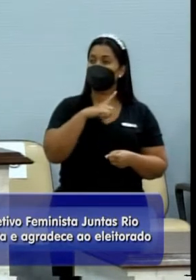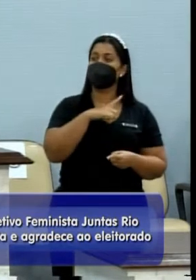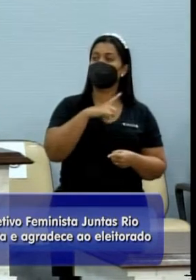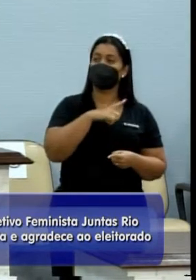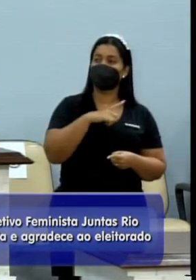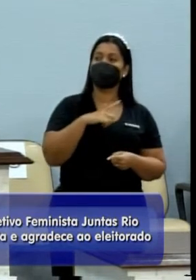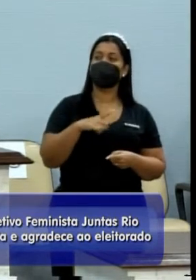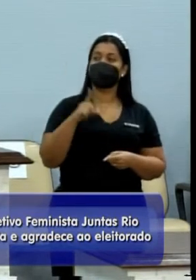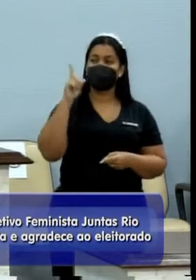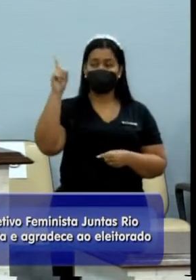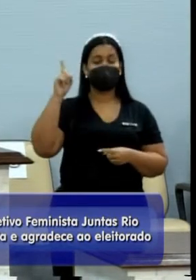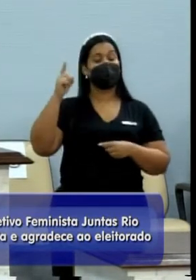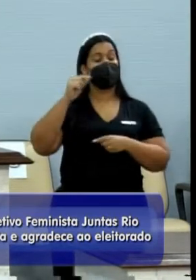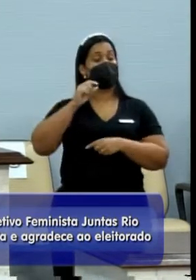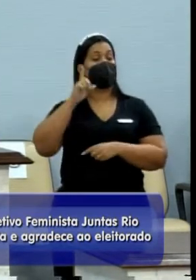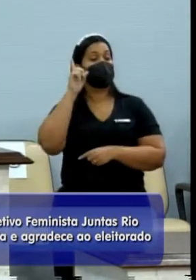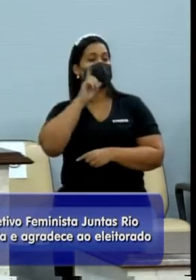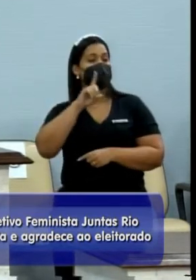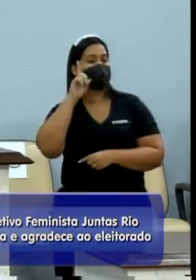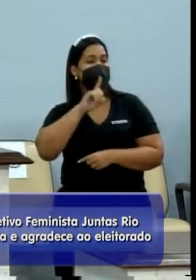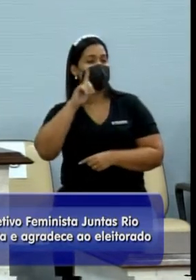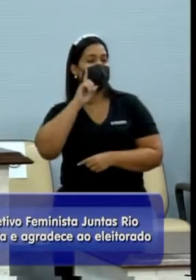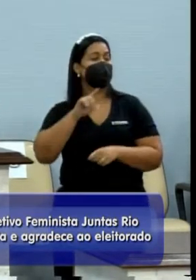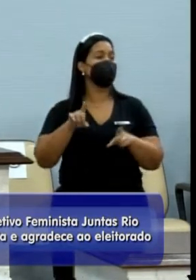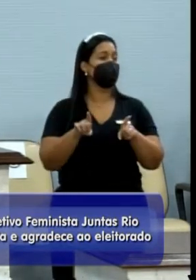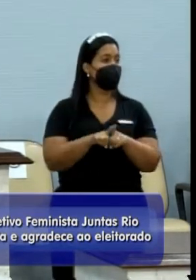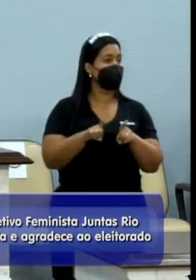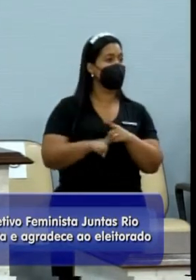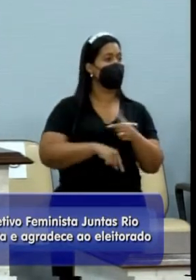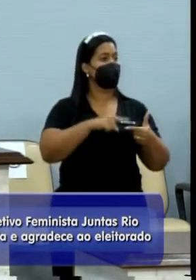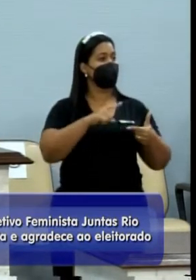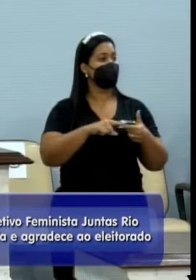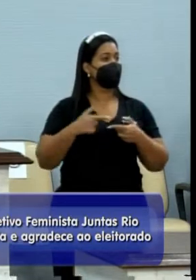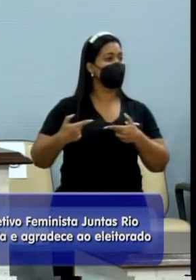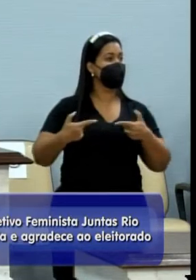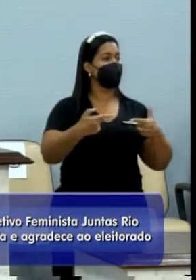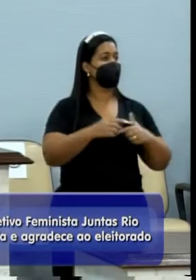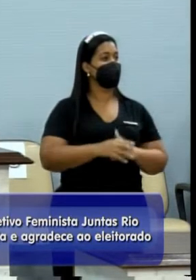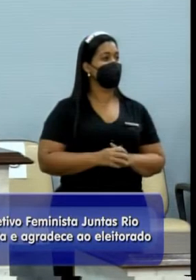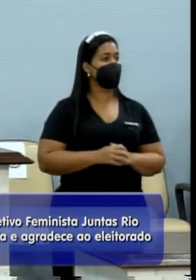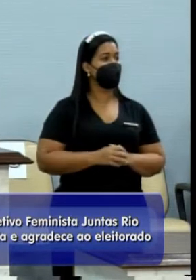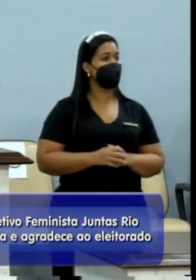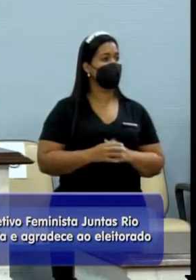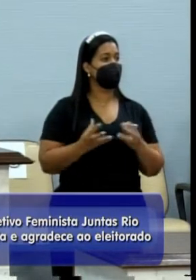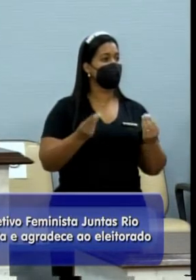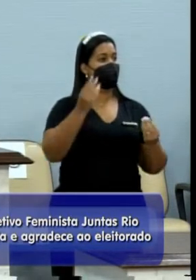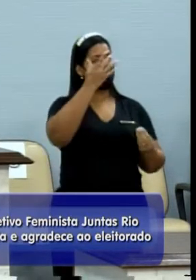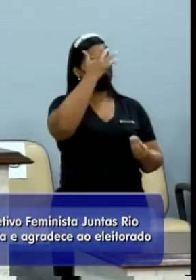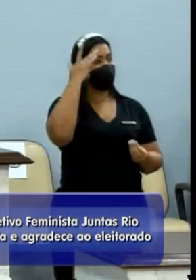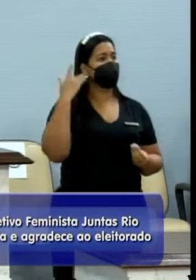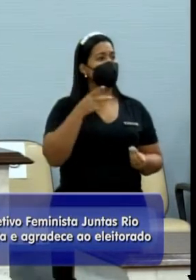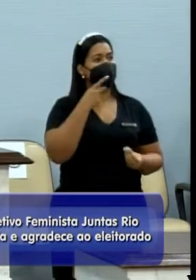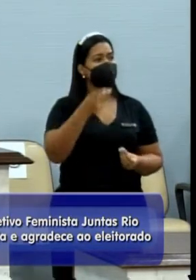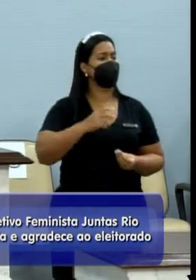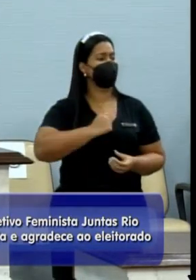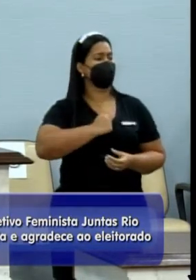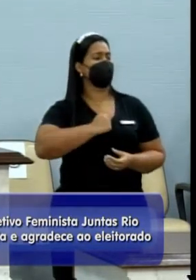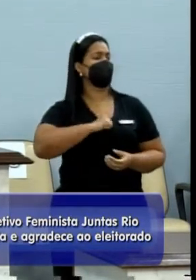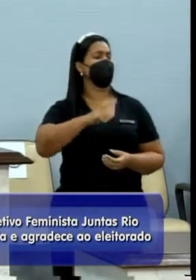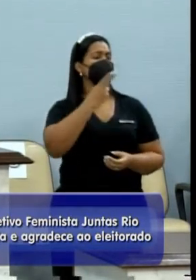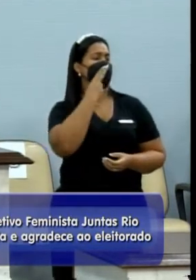segregação nos Estados Unidos enquanto havia a Segunda Guerra Mundial. Muito se fala com horror de Hitler,